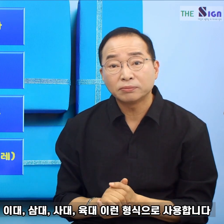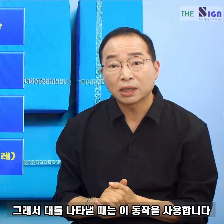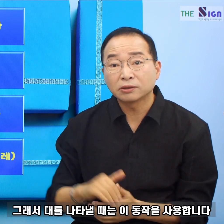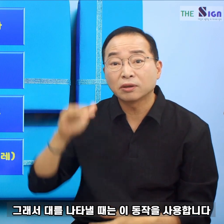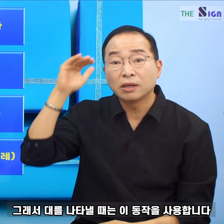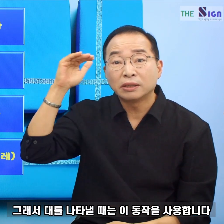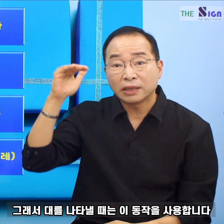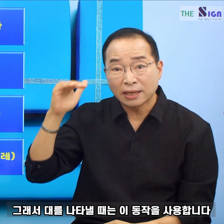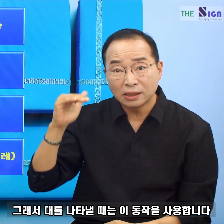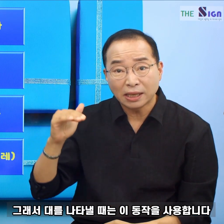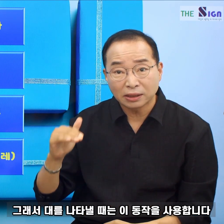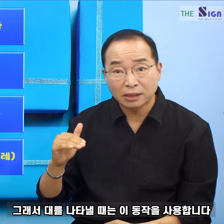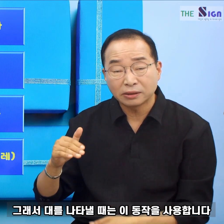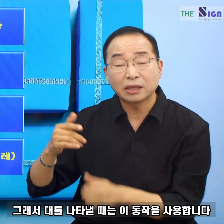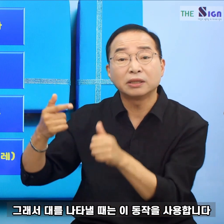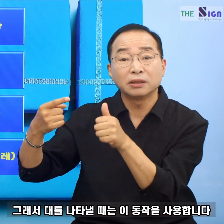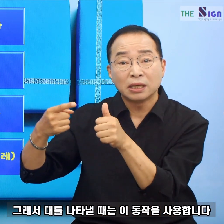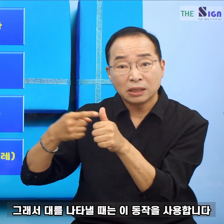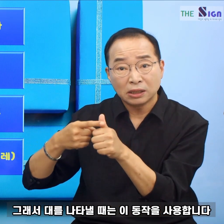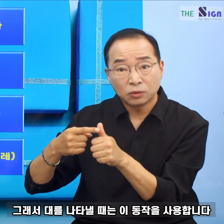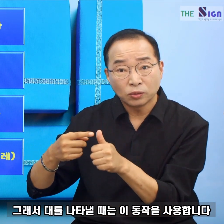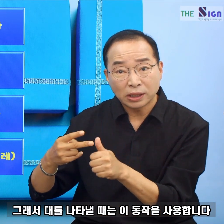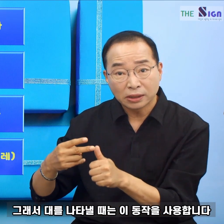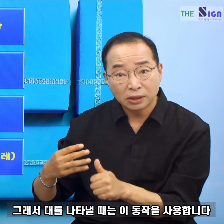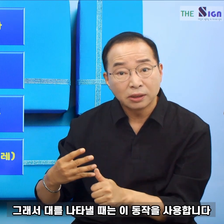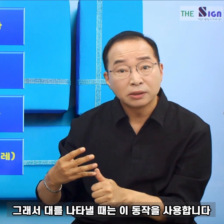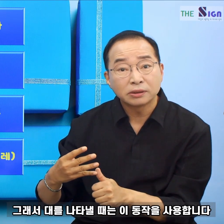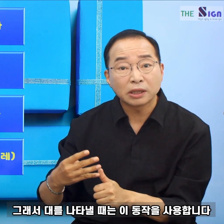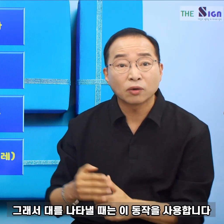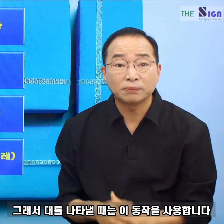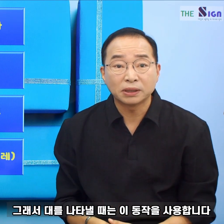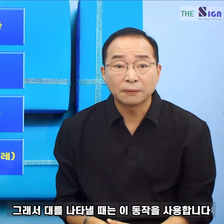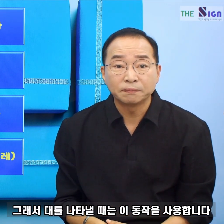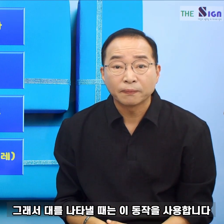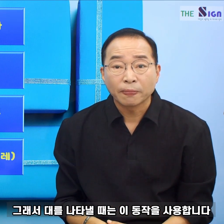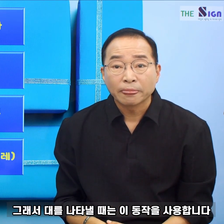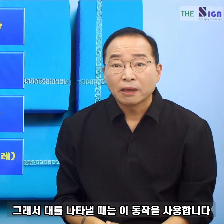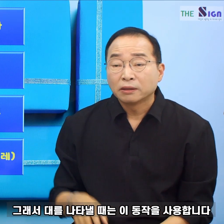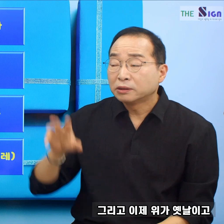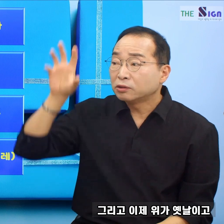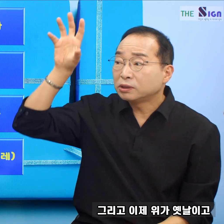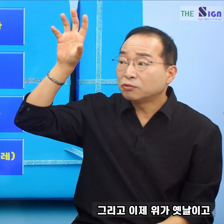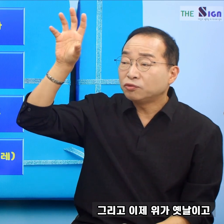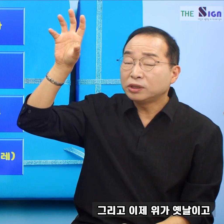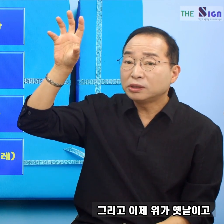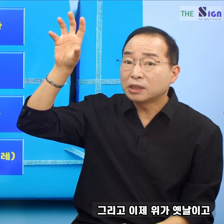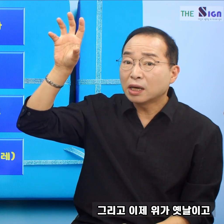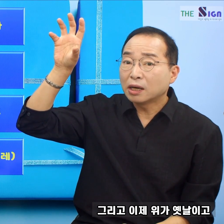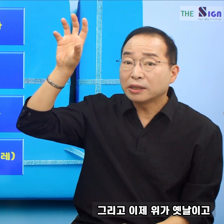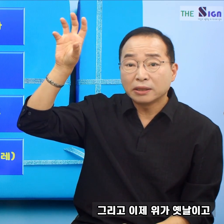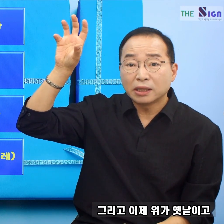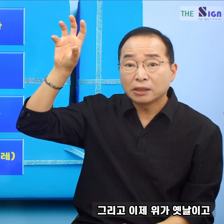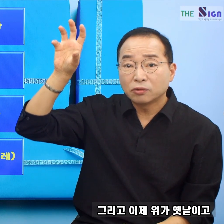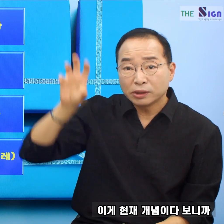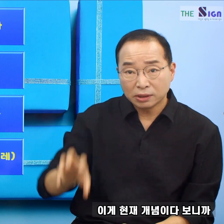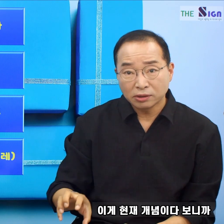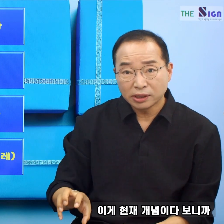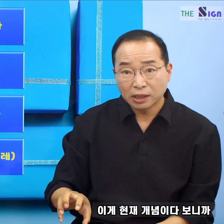그래서 대를 나타낼 때는 이 동작을 사용합니다. 그리고 이제 위가 옛날이고 이게 현재